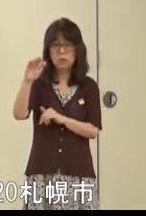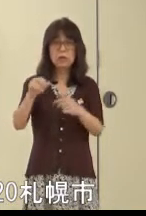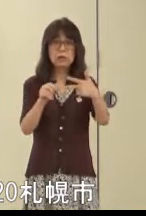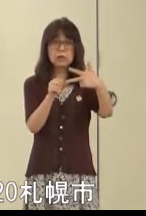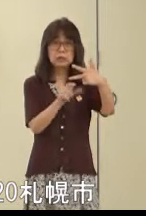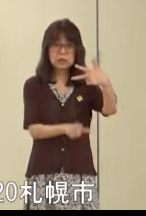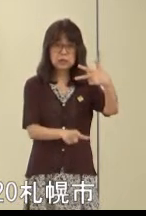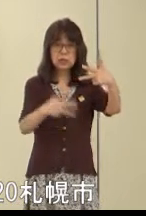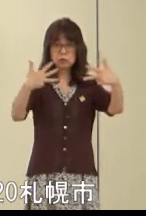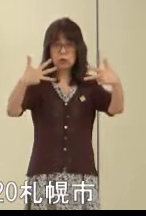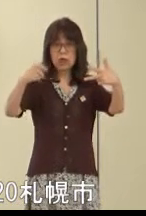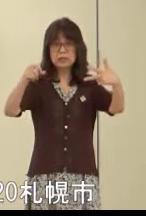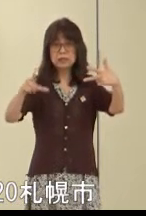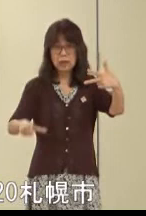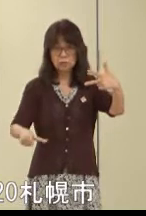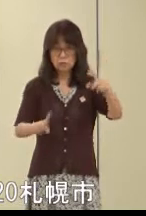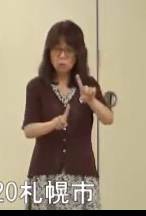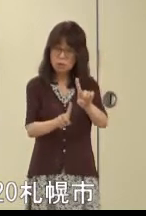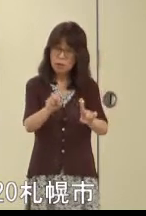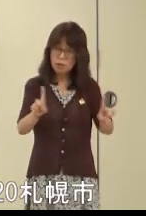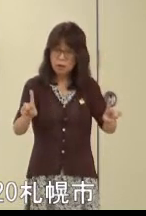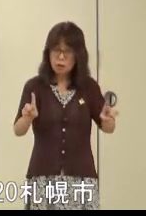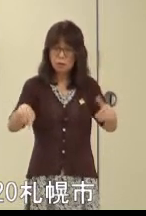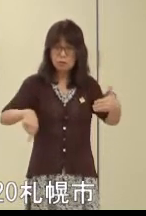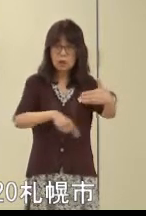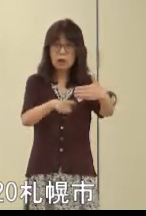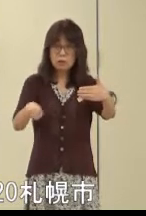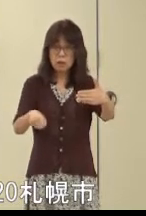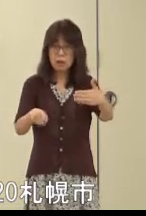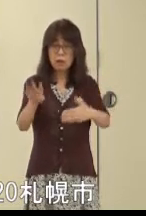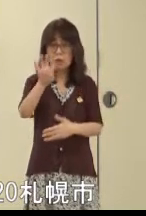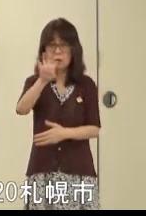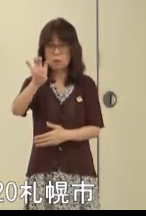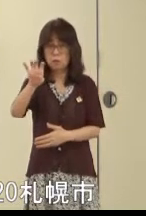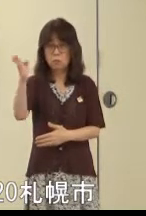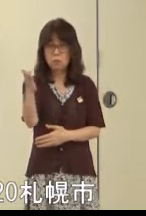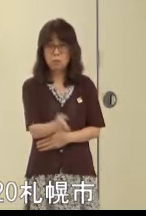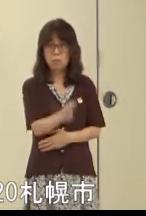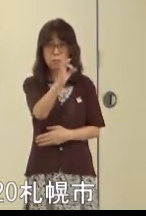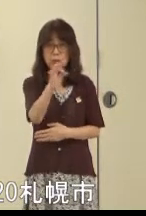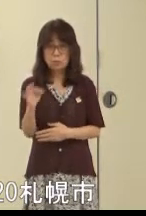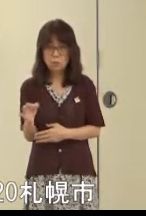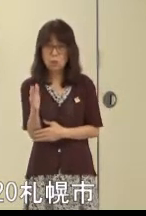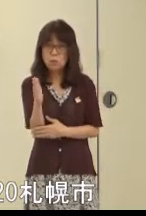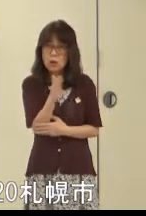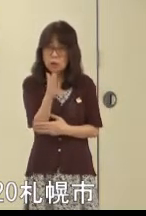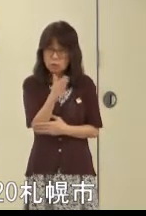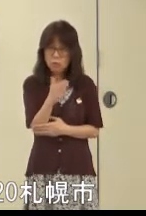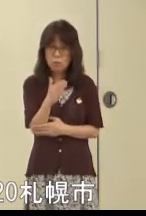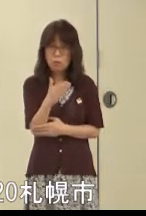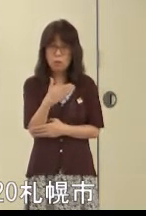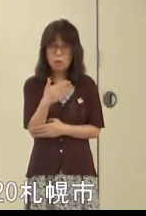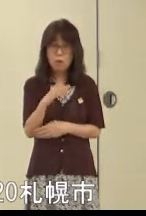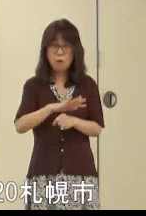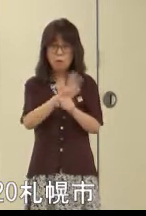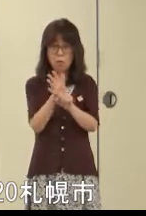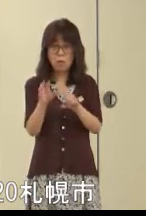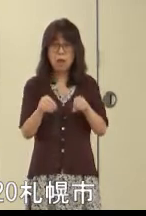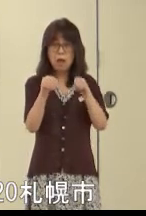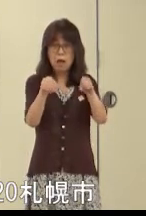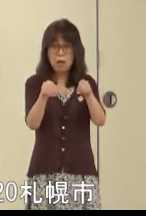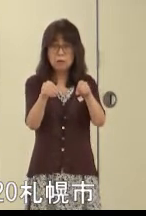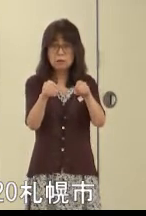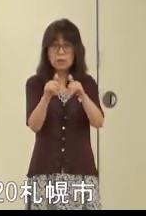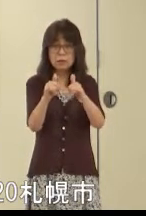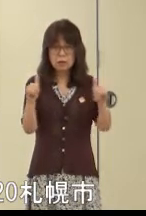の中旬までのデータの中では4割近い形の感染経路が特定できない